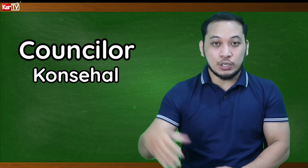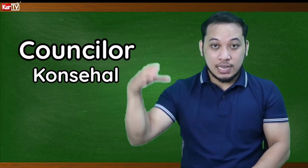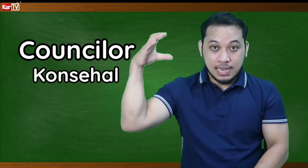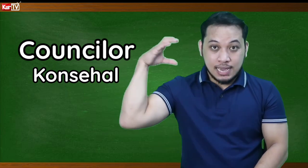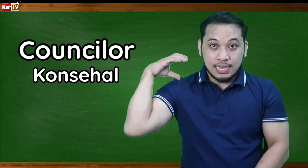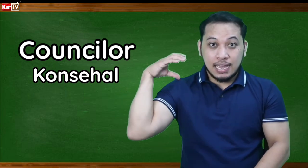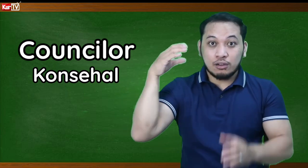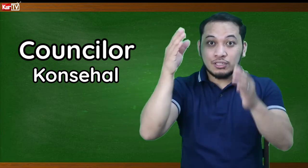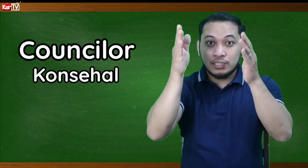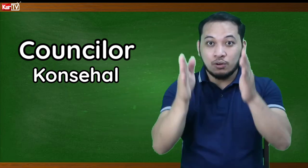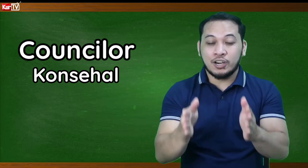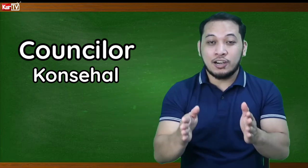yun. Counselor.